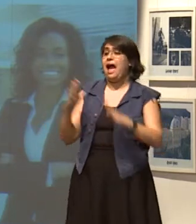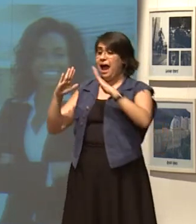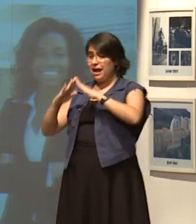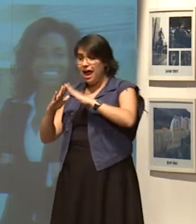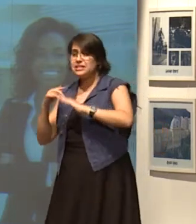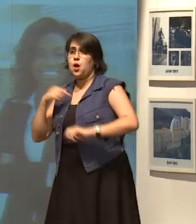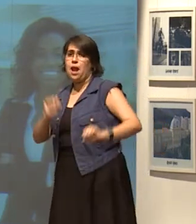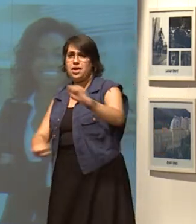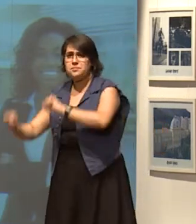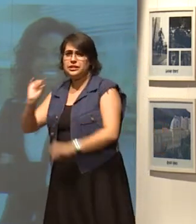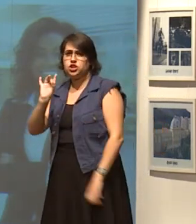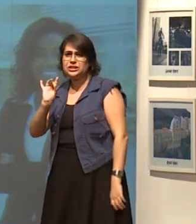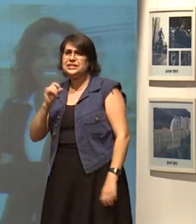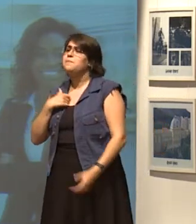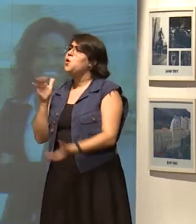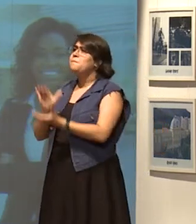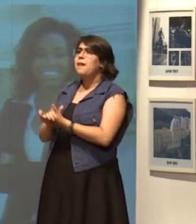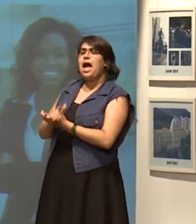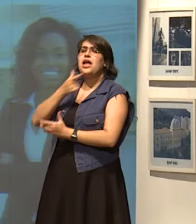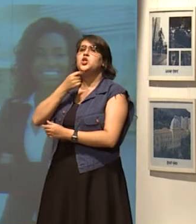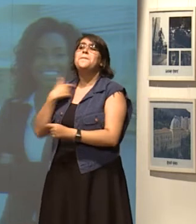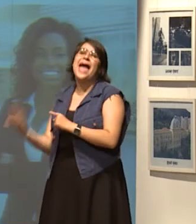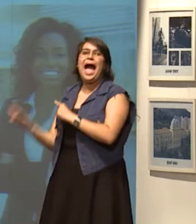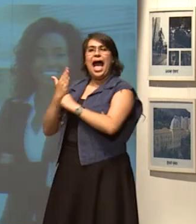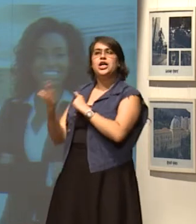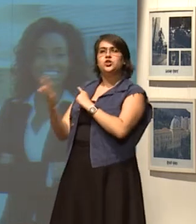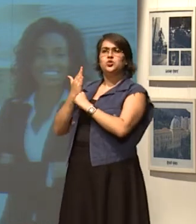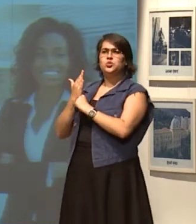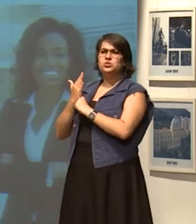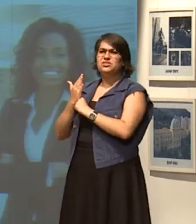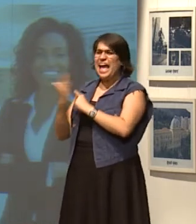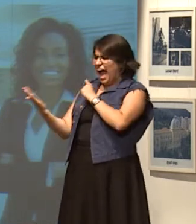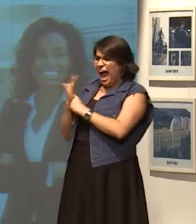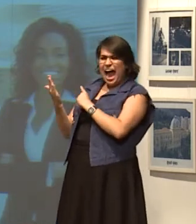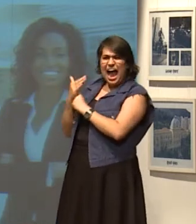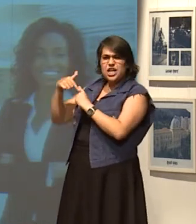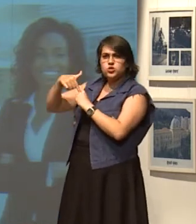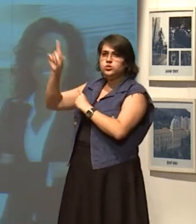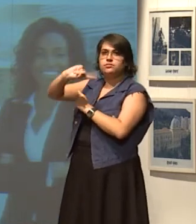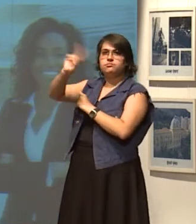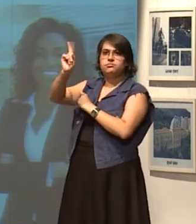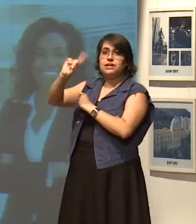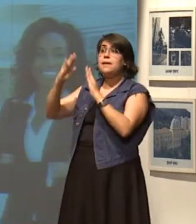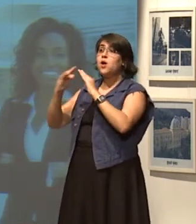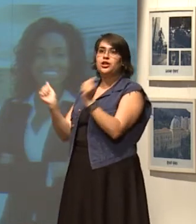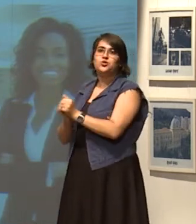você trabalha fora de casa, ah, eu limpo a casa sozinha e meu marido me ajuda. Ajuda? Não,